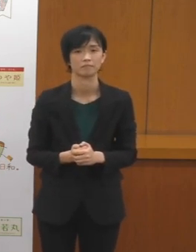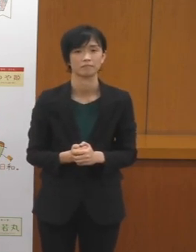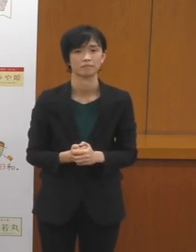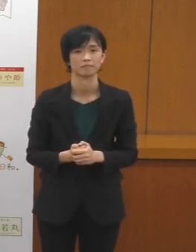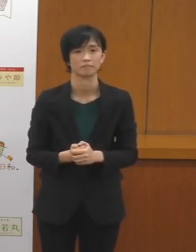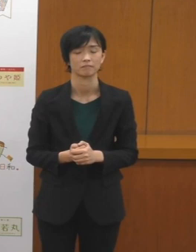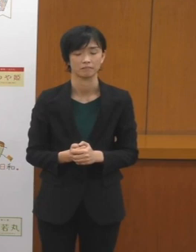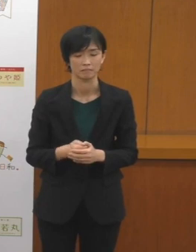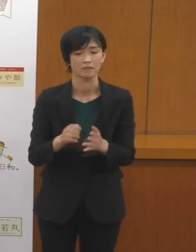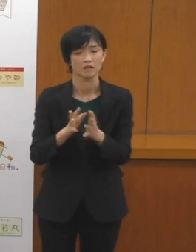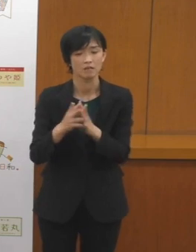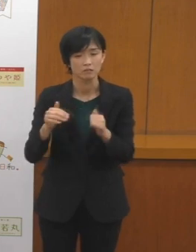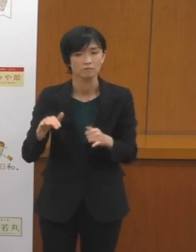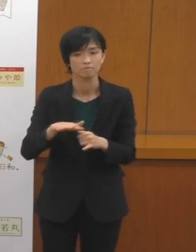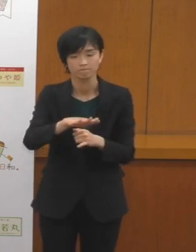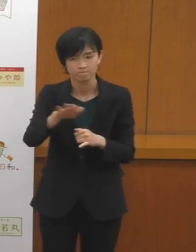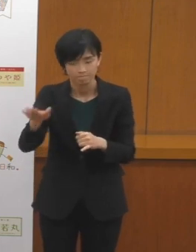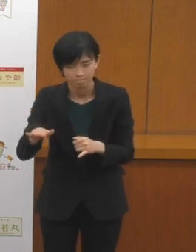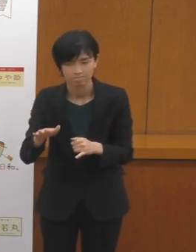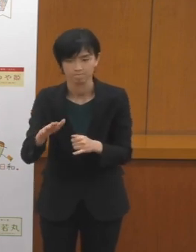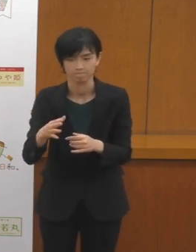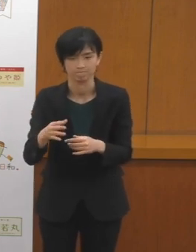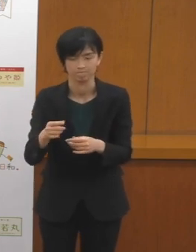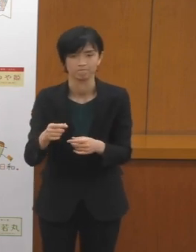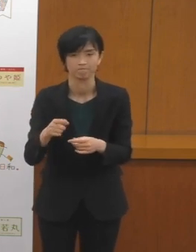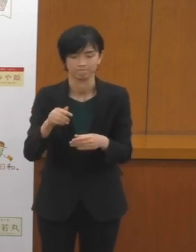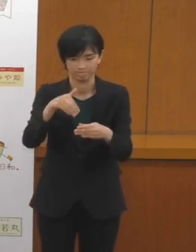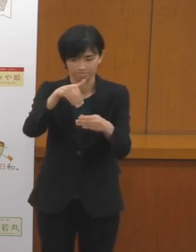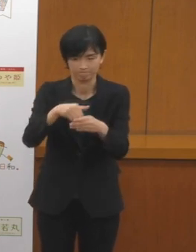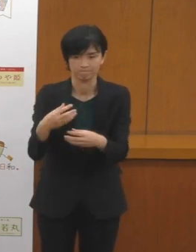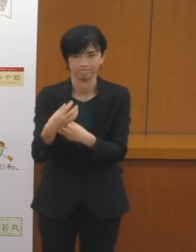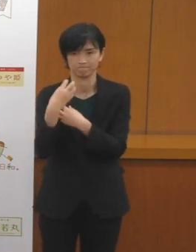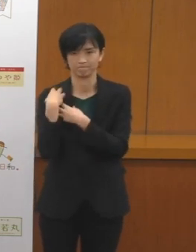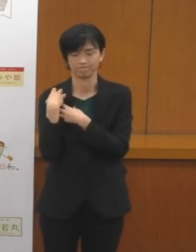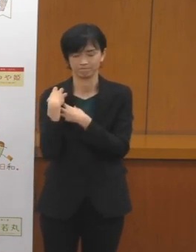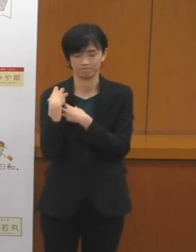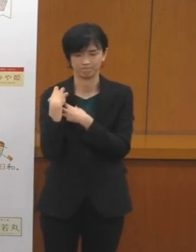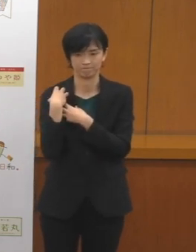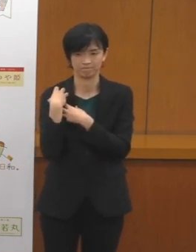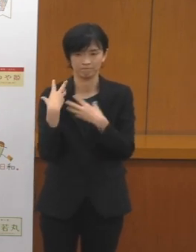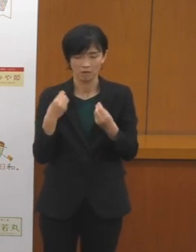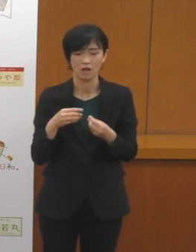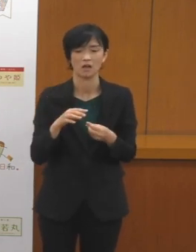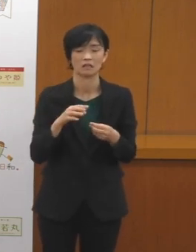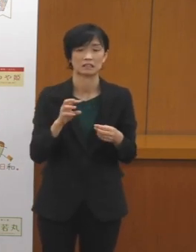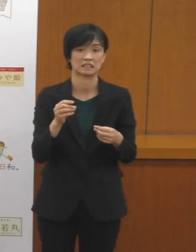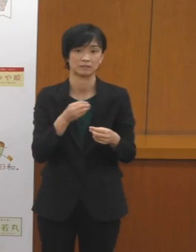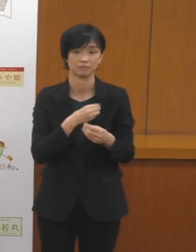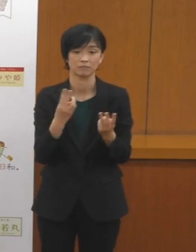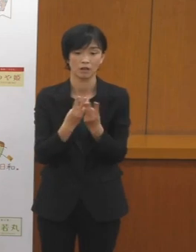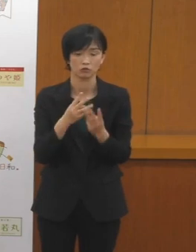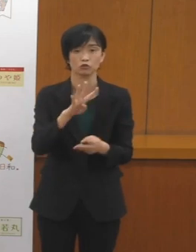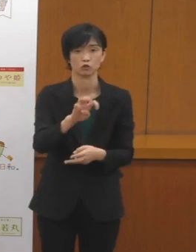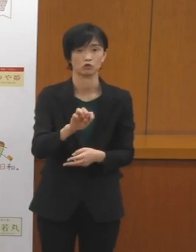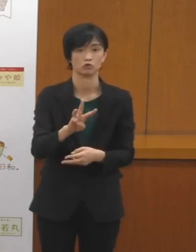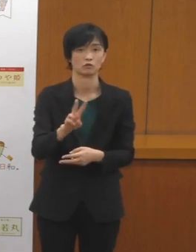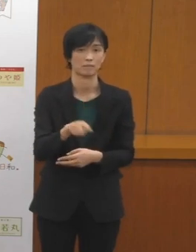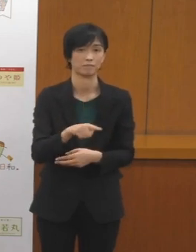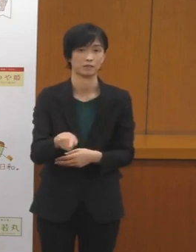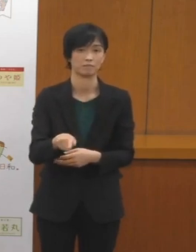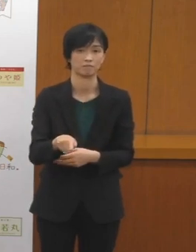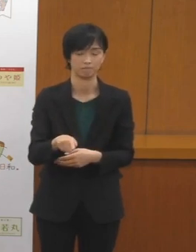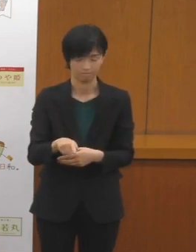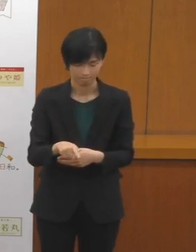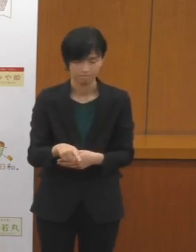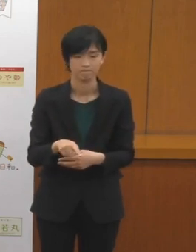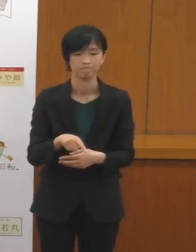県民の皆様の付託を受けて当選された43人の方々と一緒になってしっかり